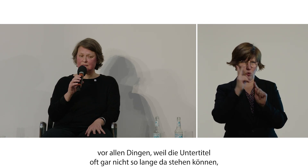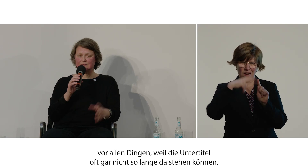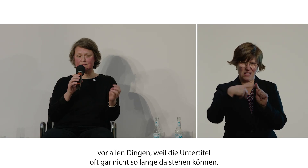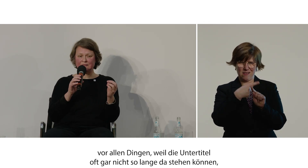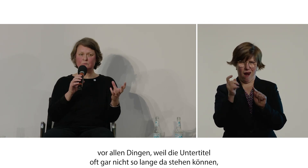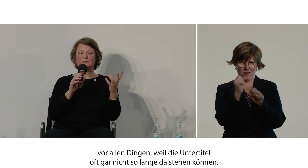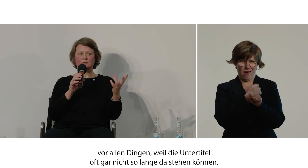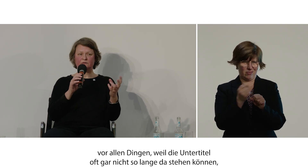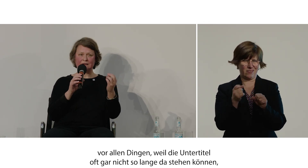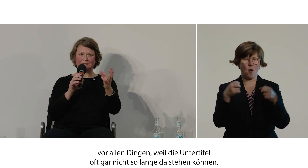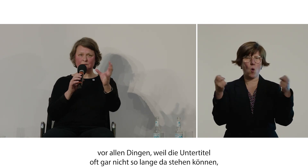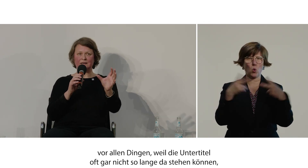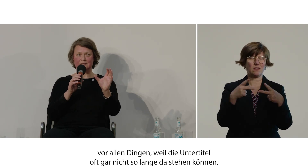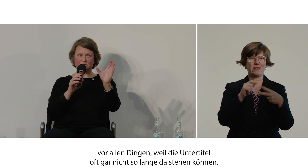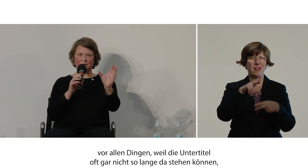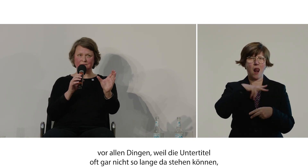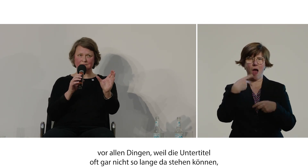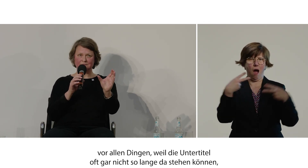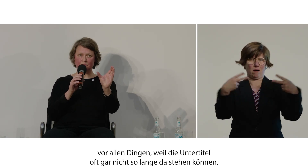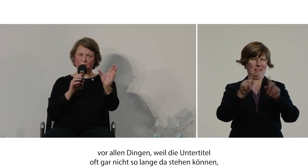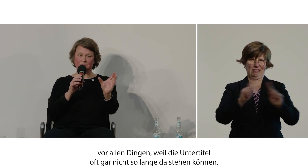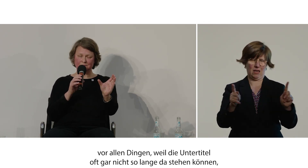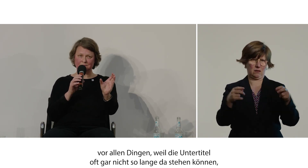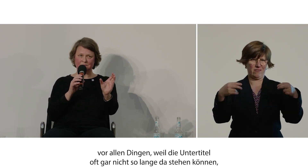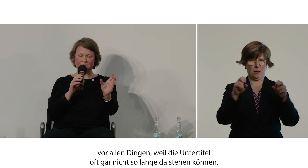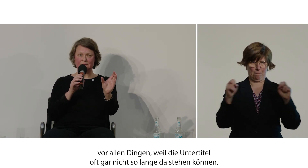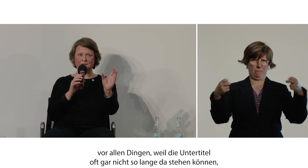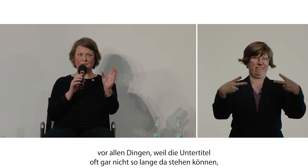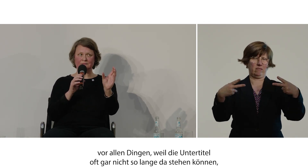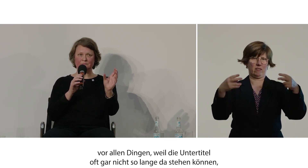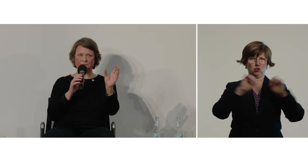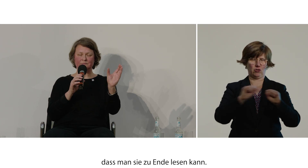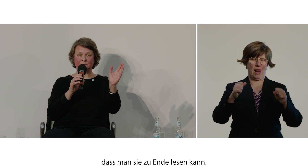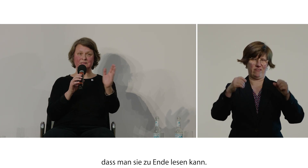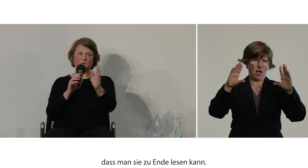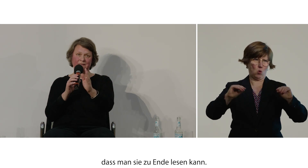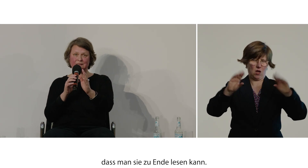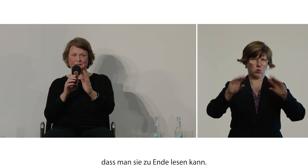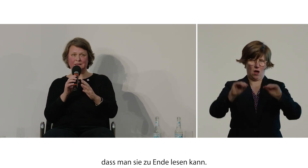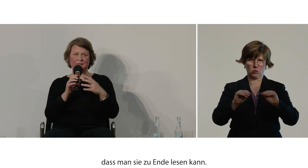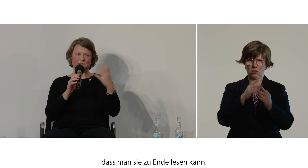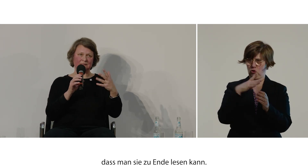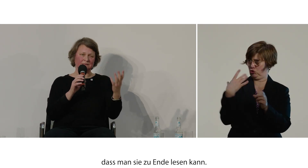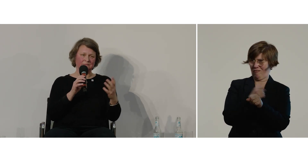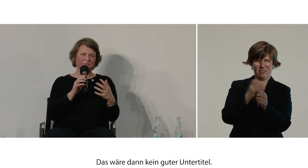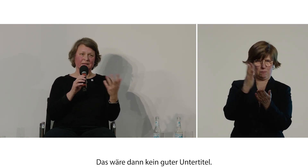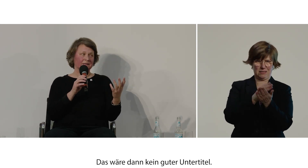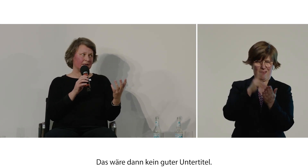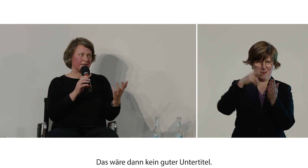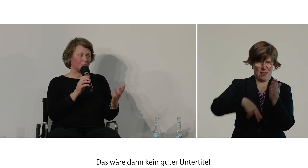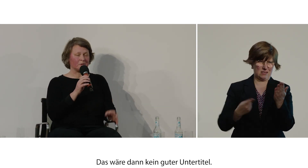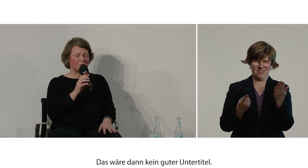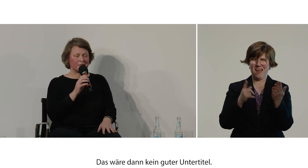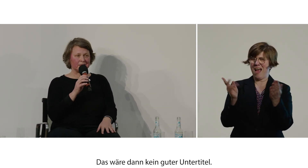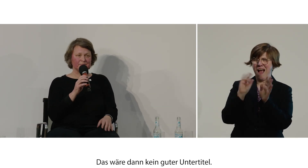vor allen Dingen. Weil die Untertitel oft gar nicht so lange da stehen können, dass man sie zu Ende lesen kann. Also das wäre